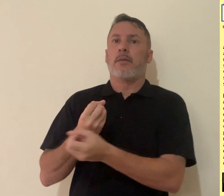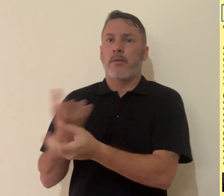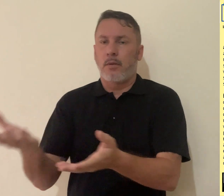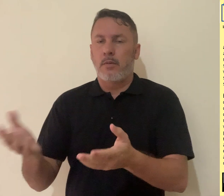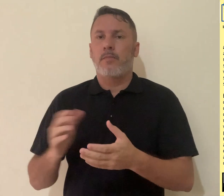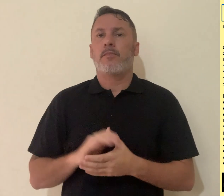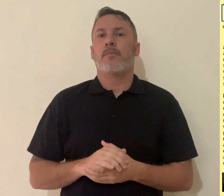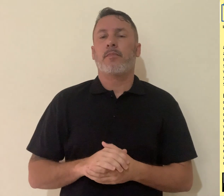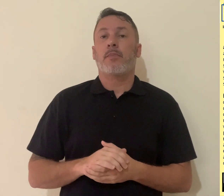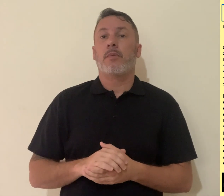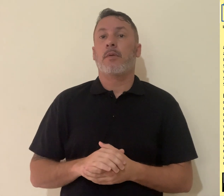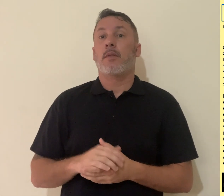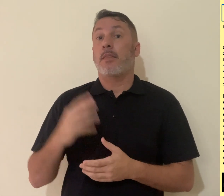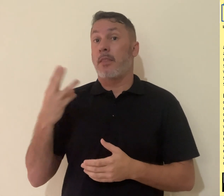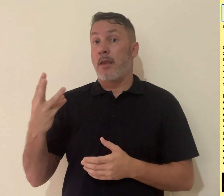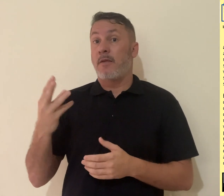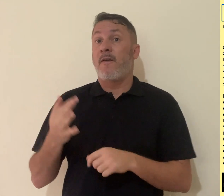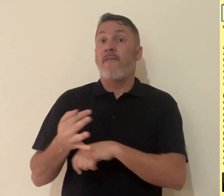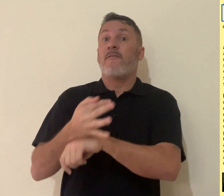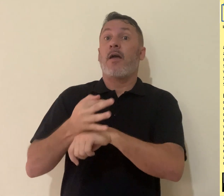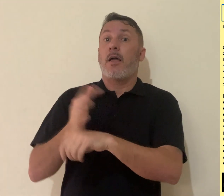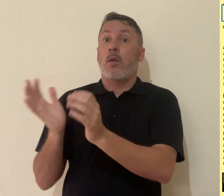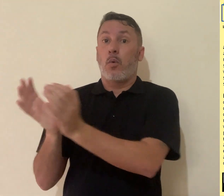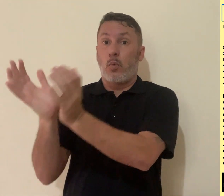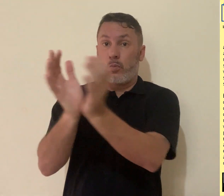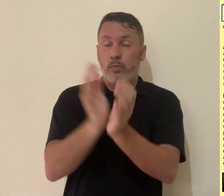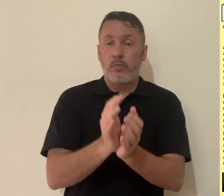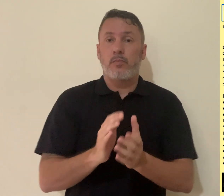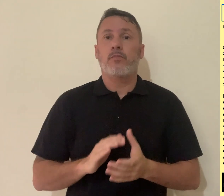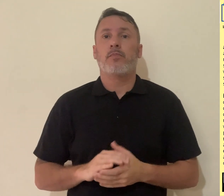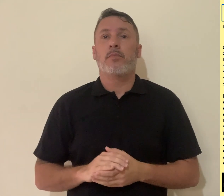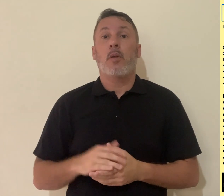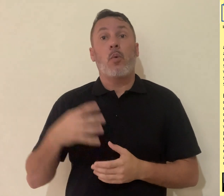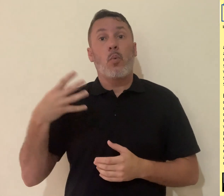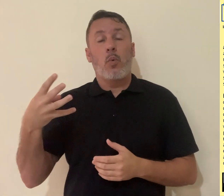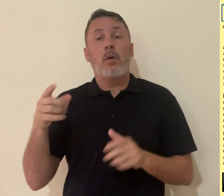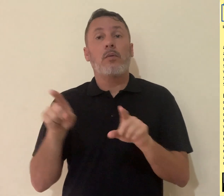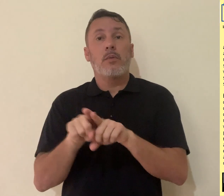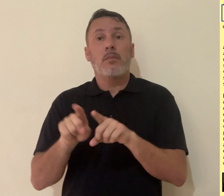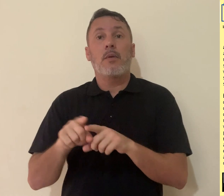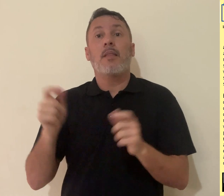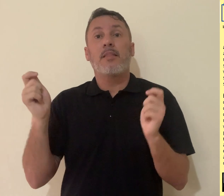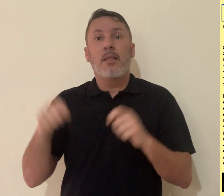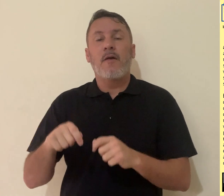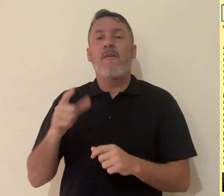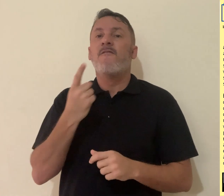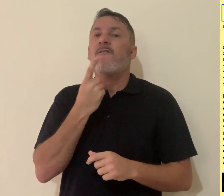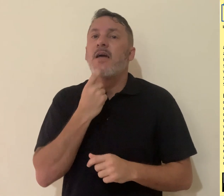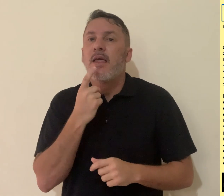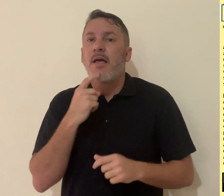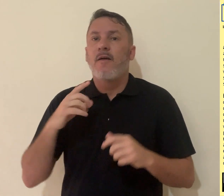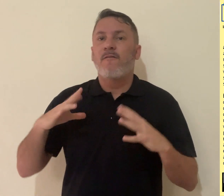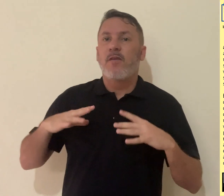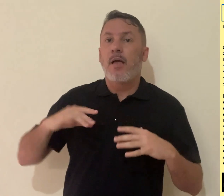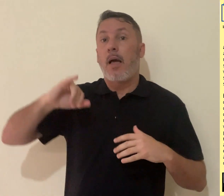individuais três a concessão de férias coletivas quatro o aproveitamento ea